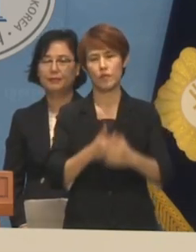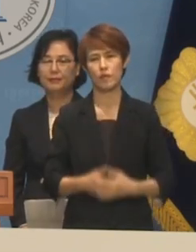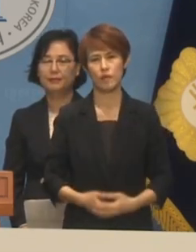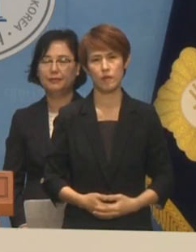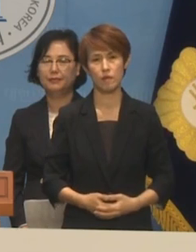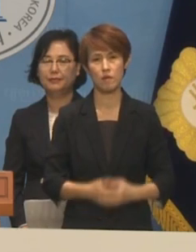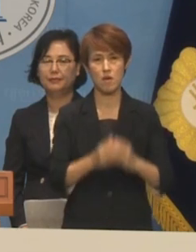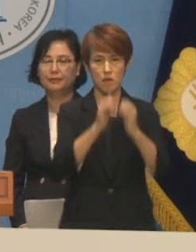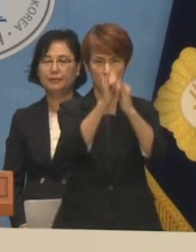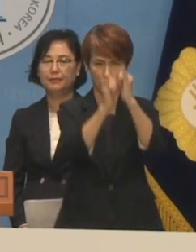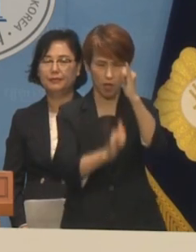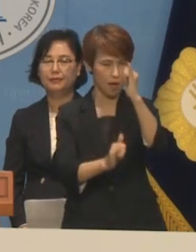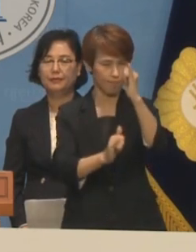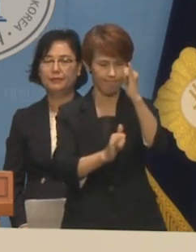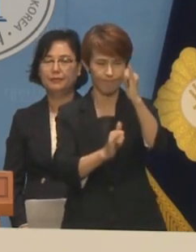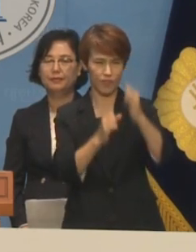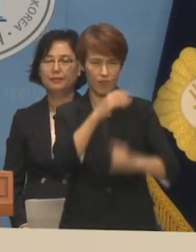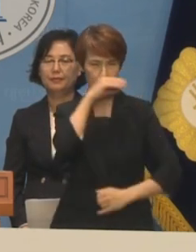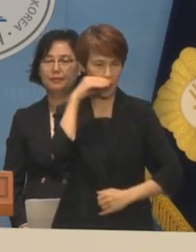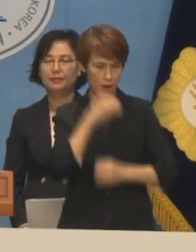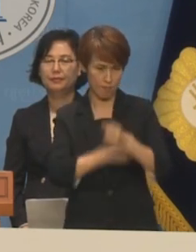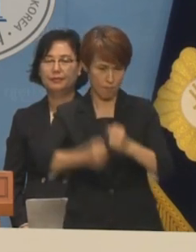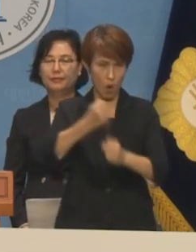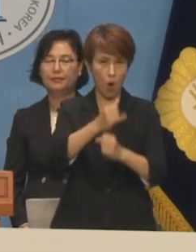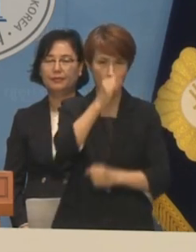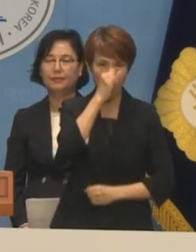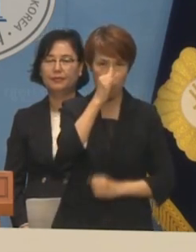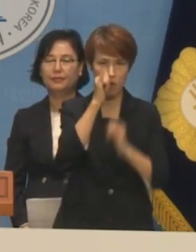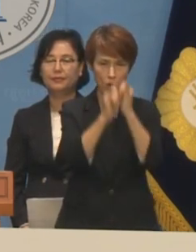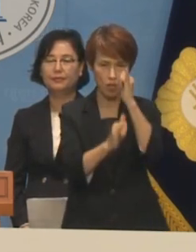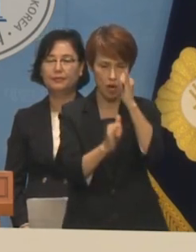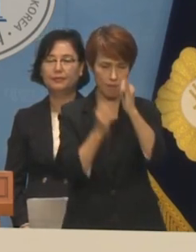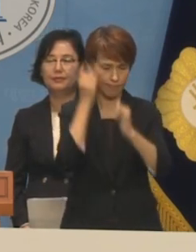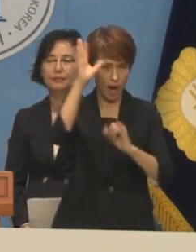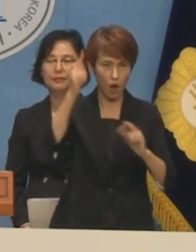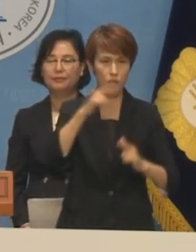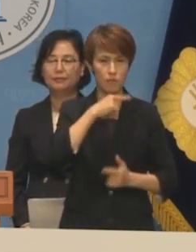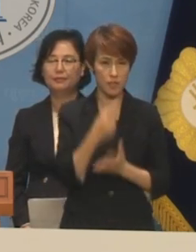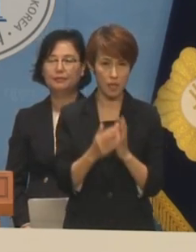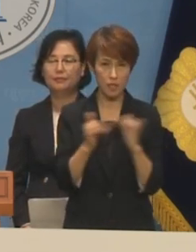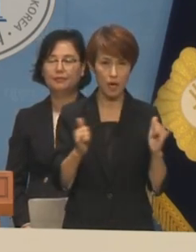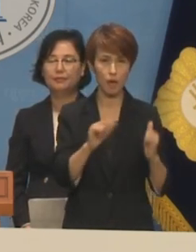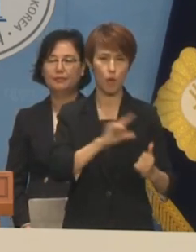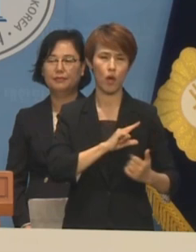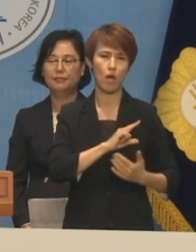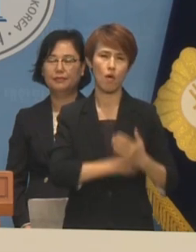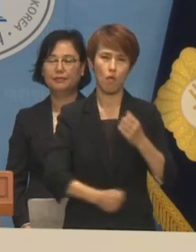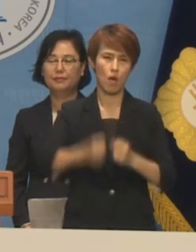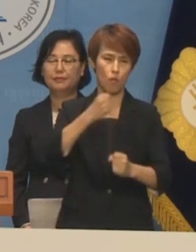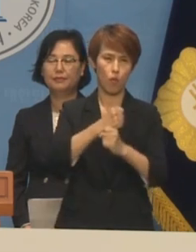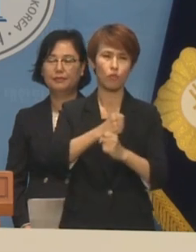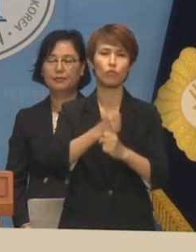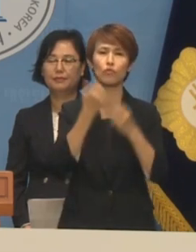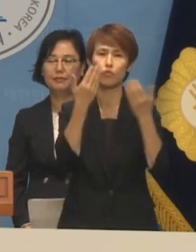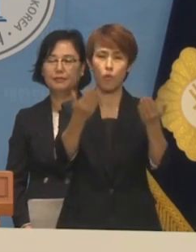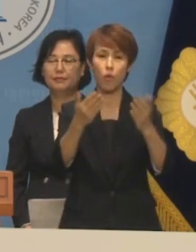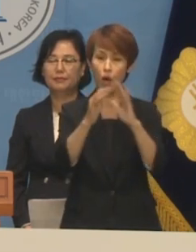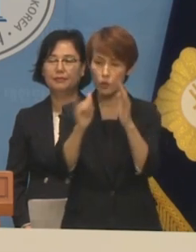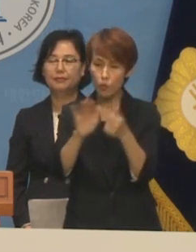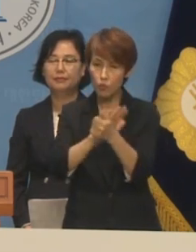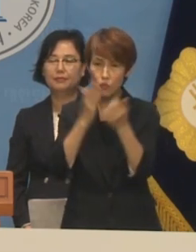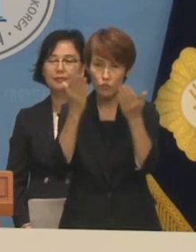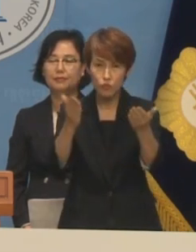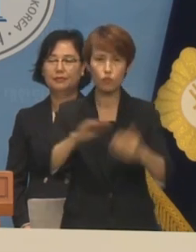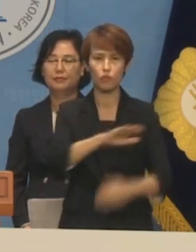역사를 바로잡고 또 역사를 잊지 않고 희생자들의 명예를 회복시키고 유가족들을 위로하는 것이 우리